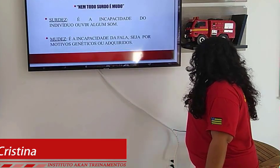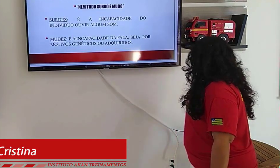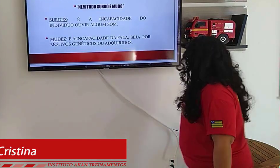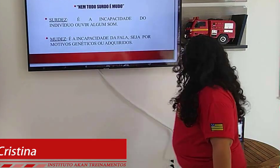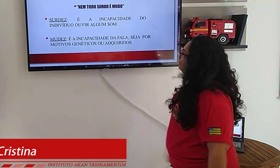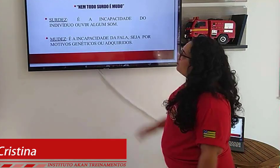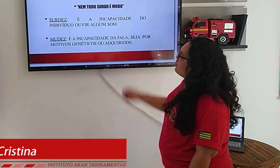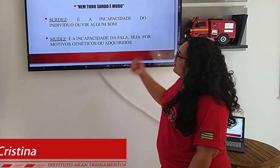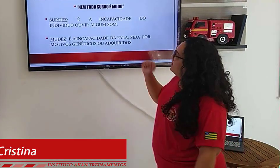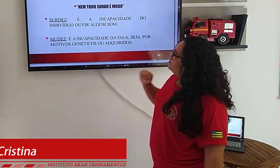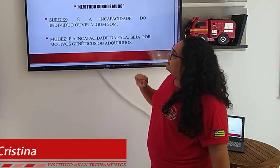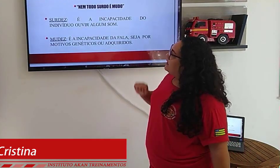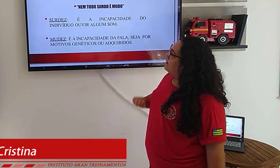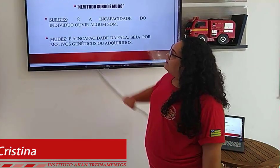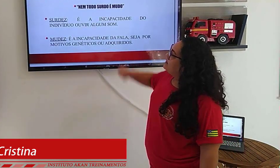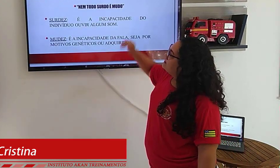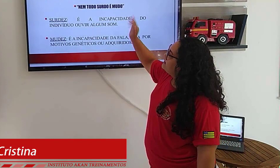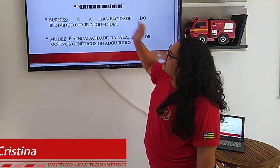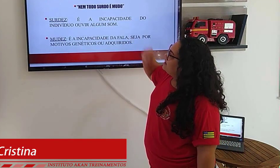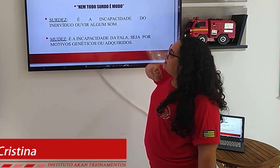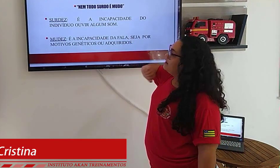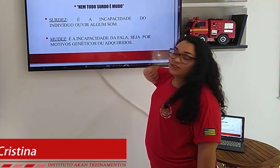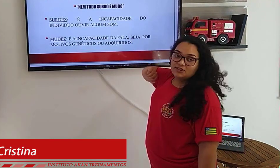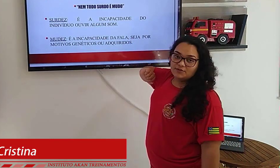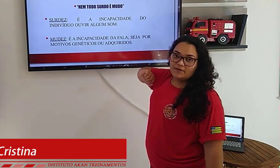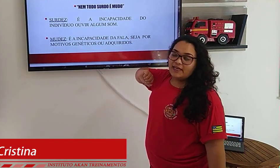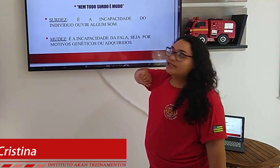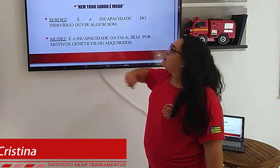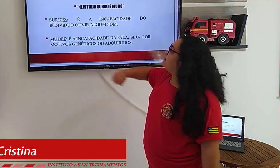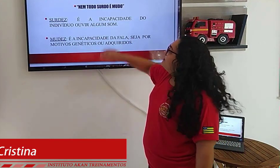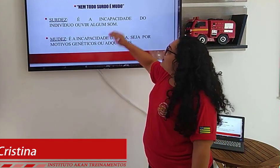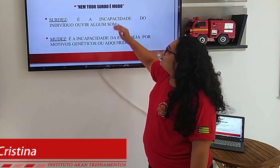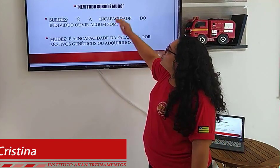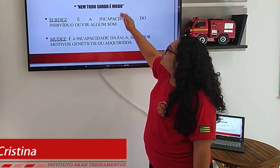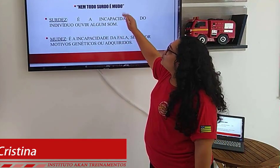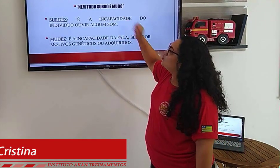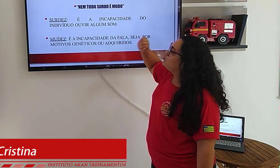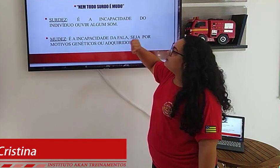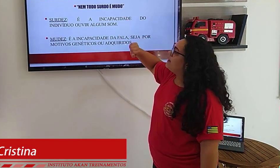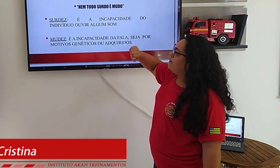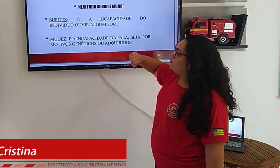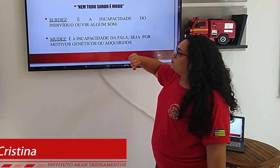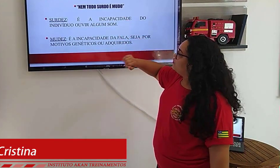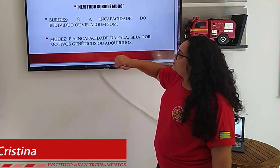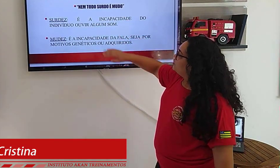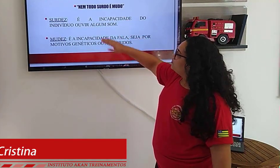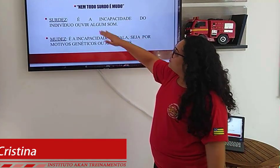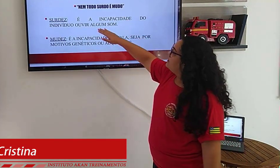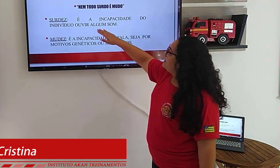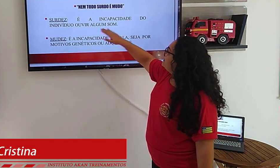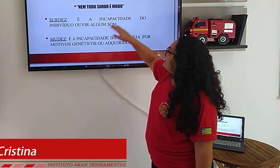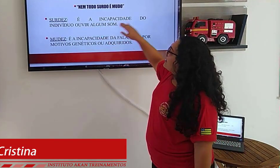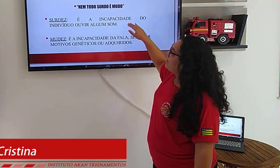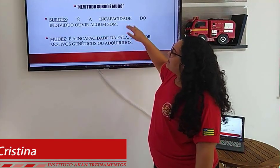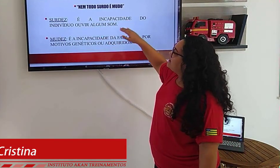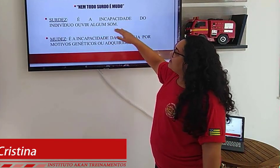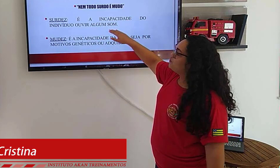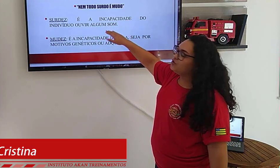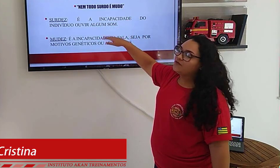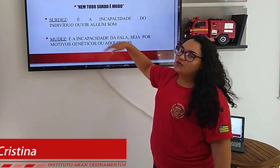Ó, então como eu acabei de explicar, sim, existe diferença. Nem todo surdo é mudo. Surdez é a incapacidade do indivíduo de ouvir